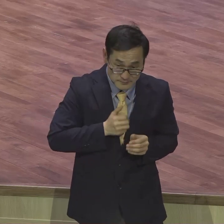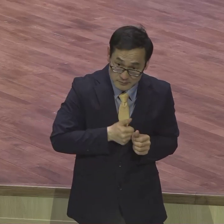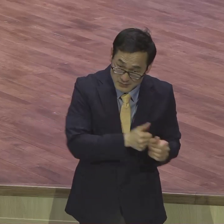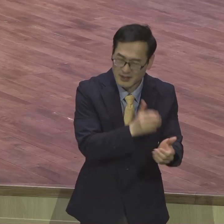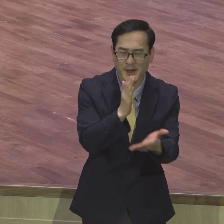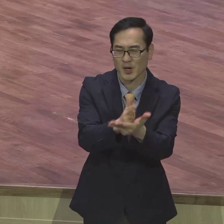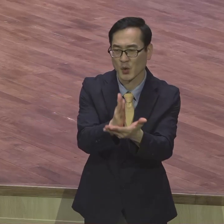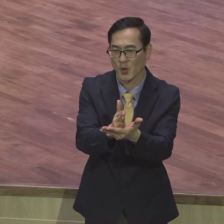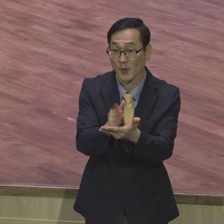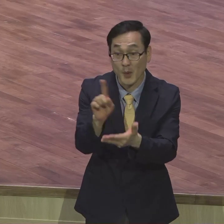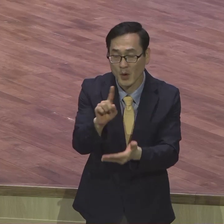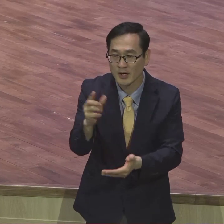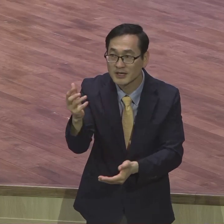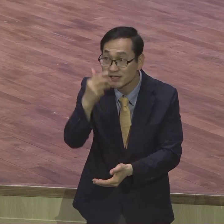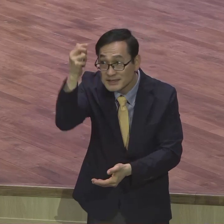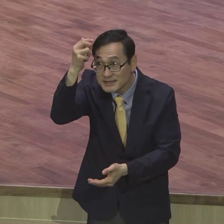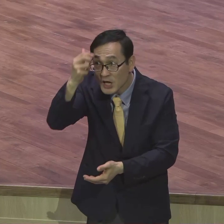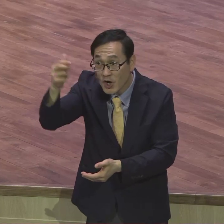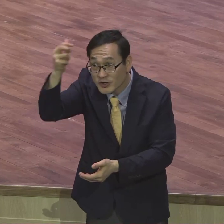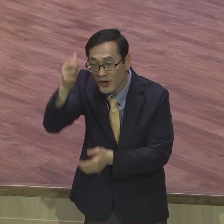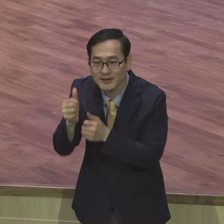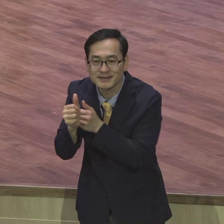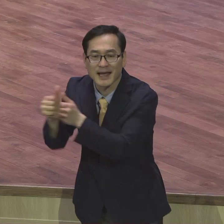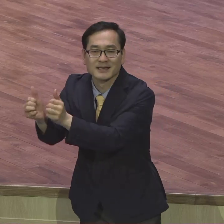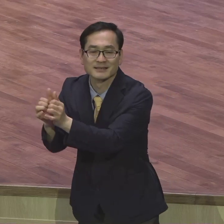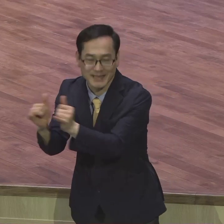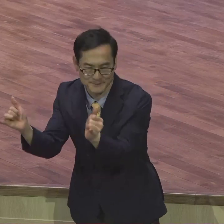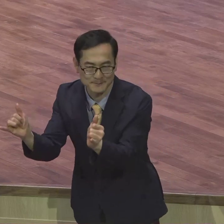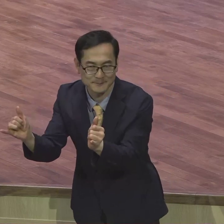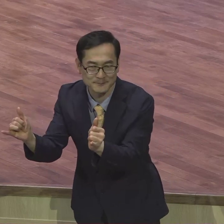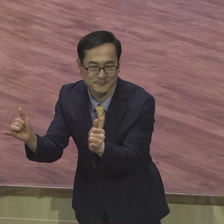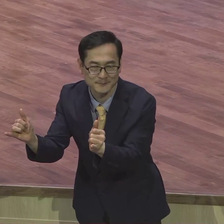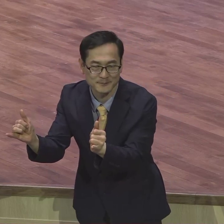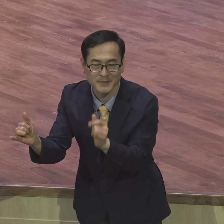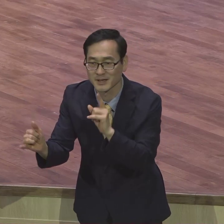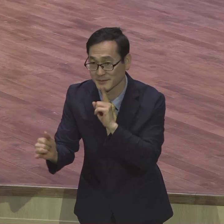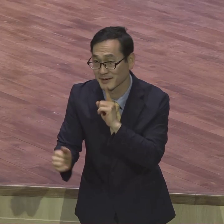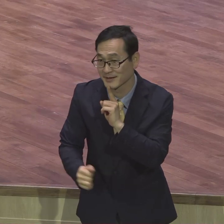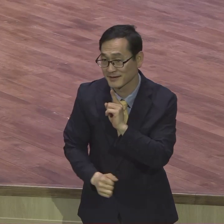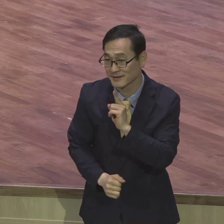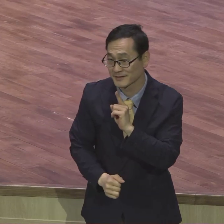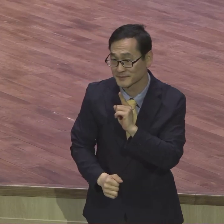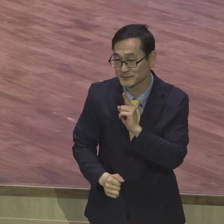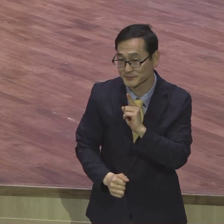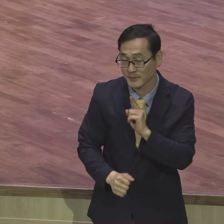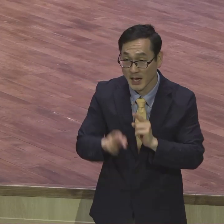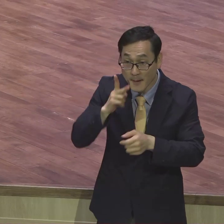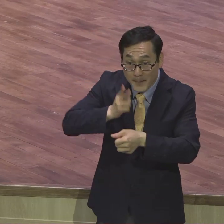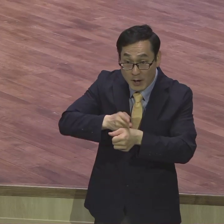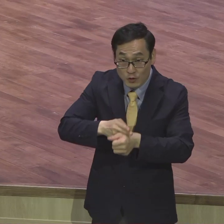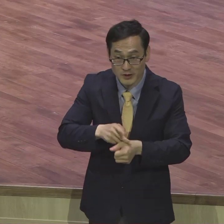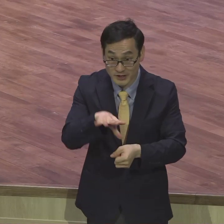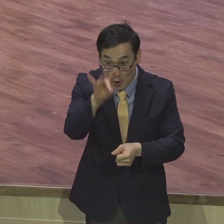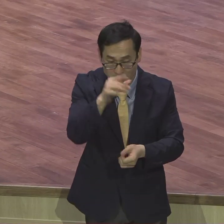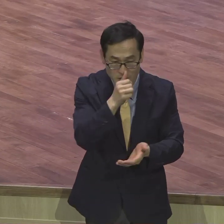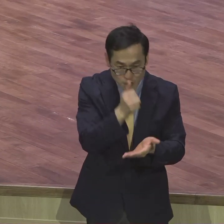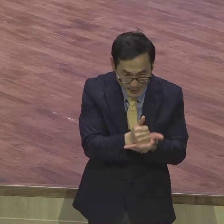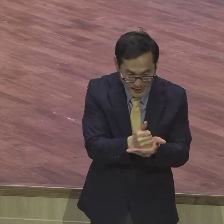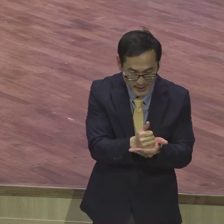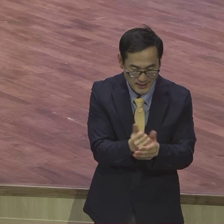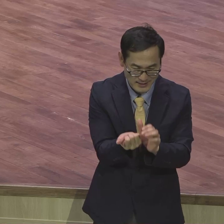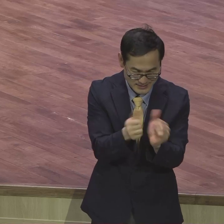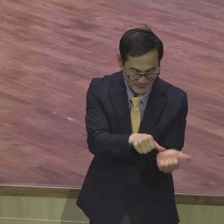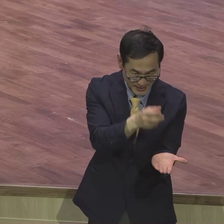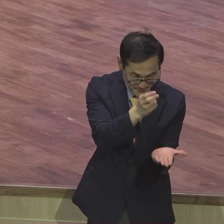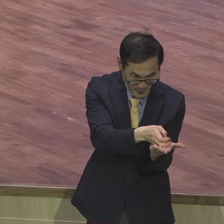성령의 사람이 돼야 된다. 본문 2절에 보면 바울이 죄와 사망의 법에서